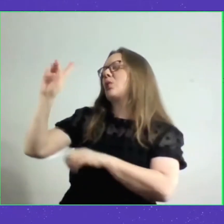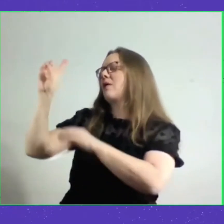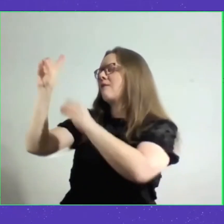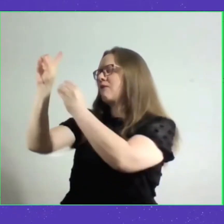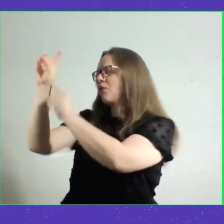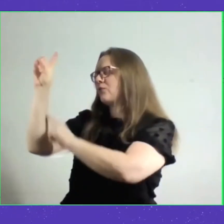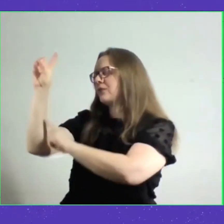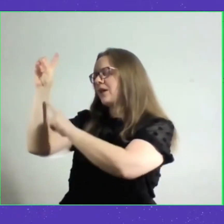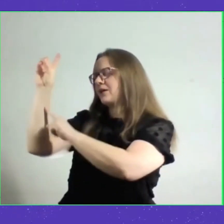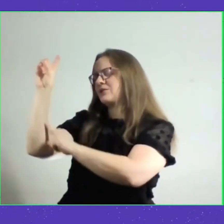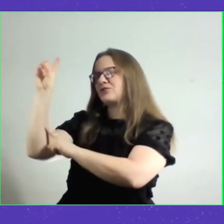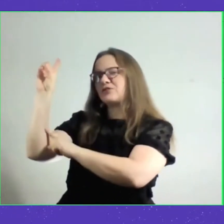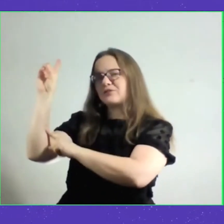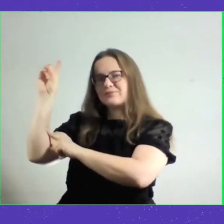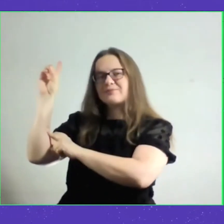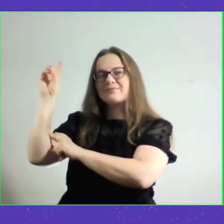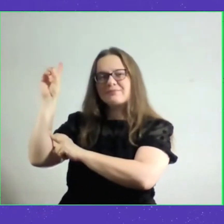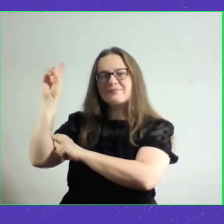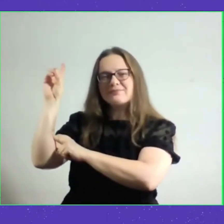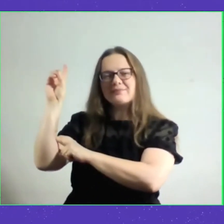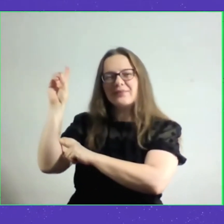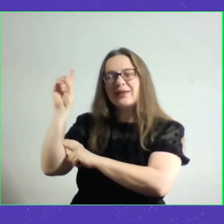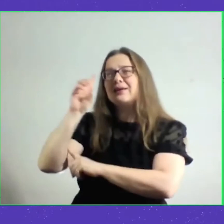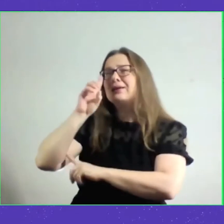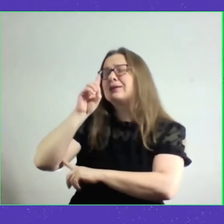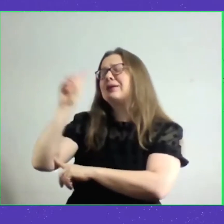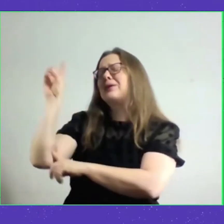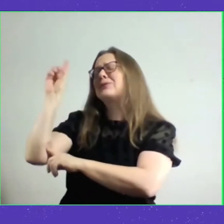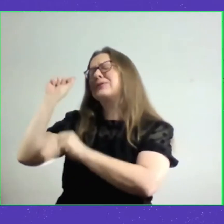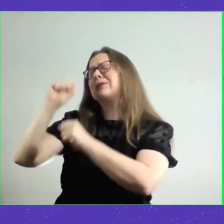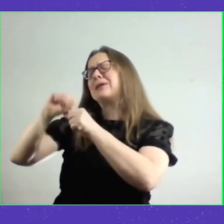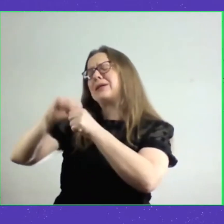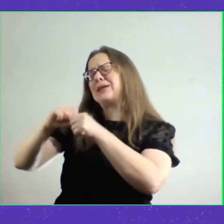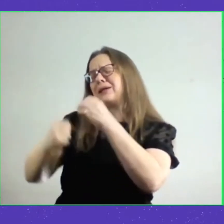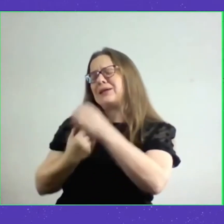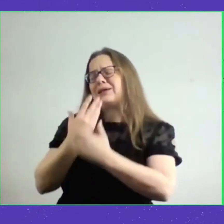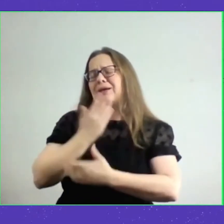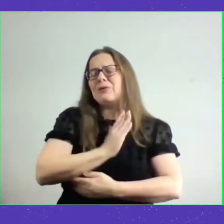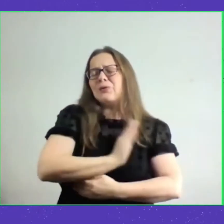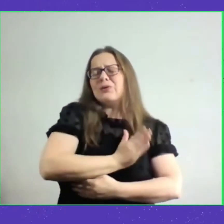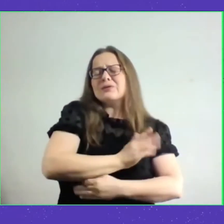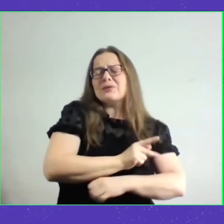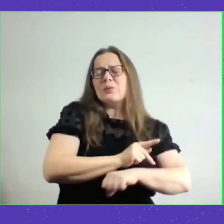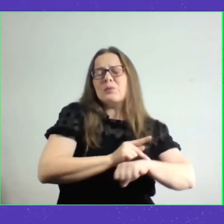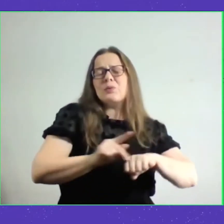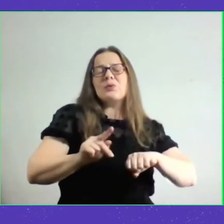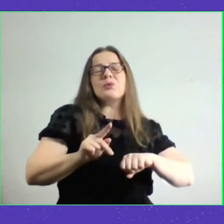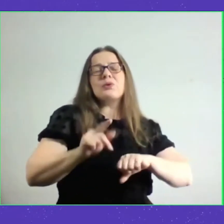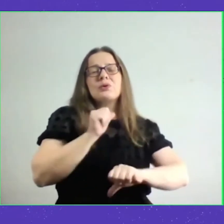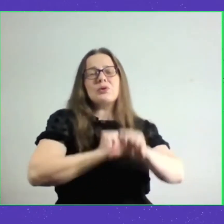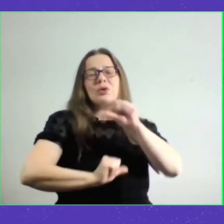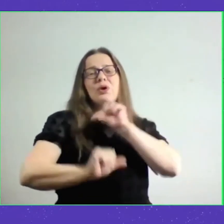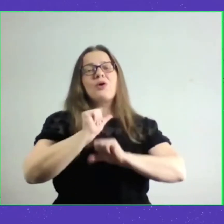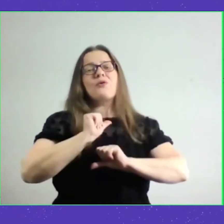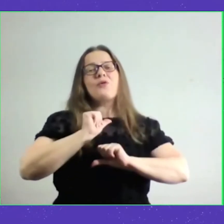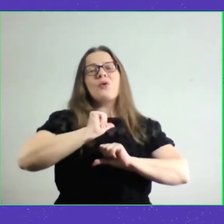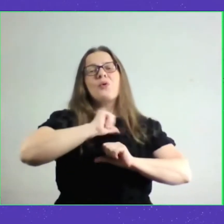Senhor? Cria em mim, ó Deus, um coração puro e renova dentro em mim um